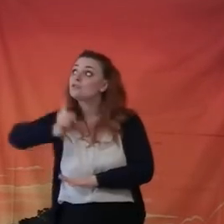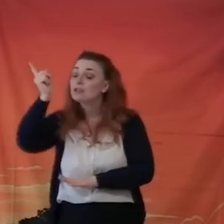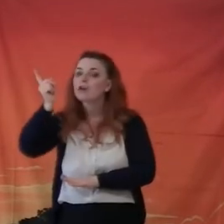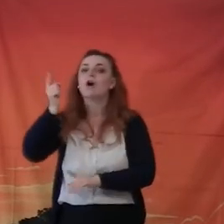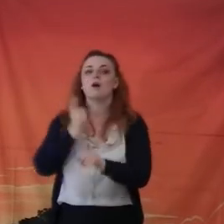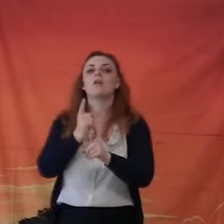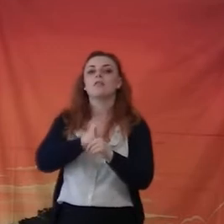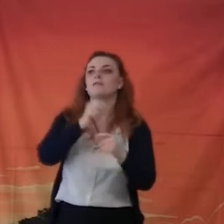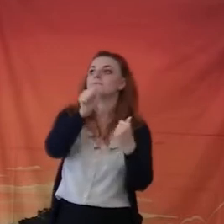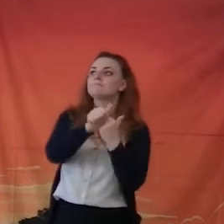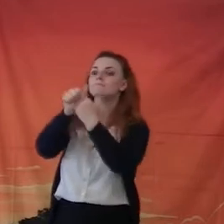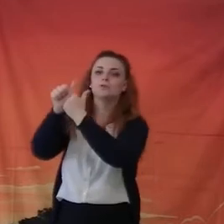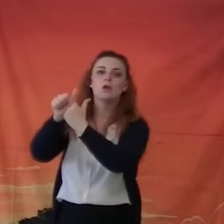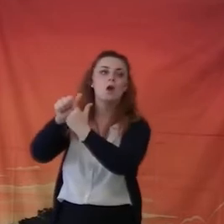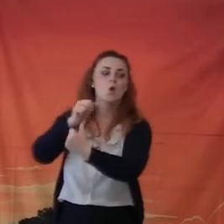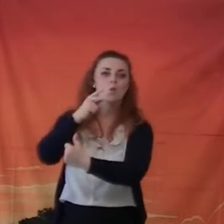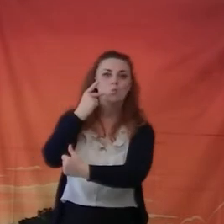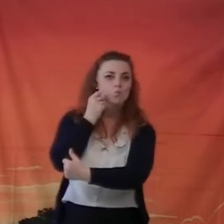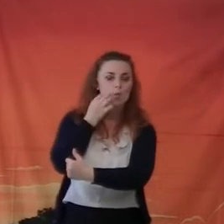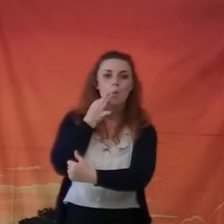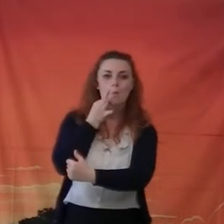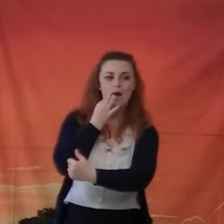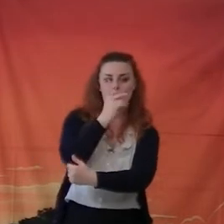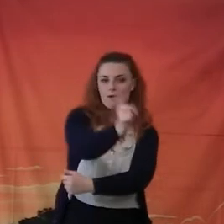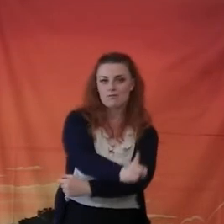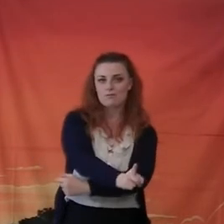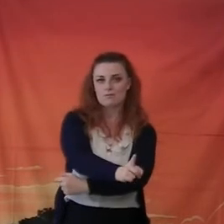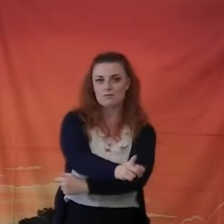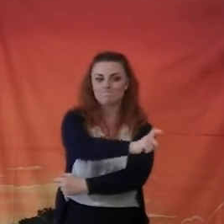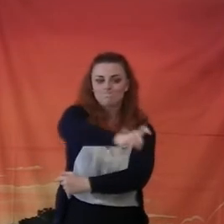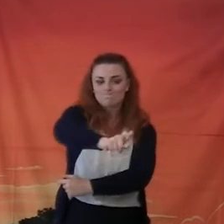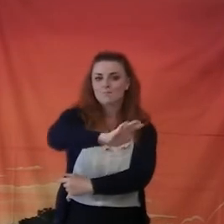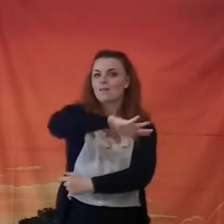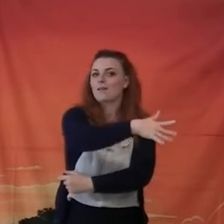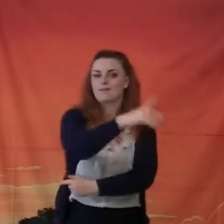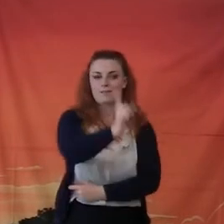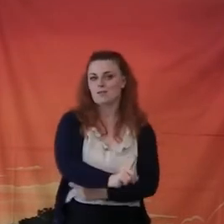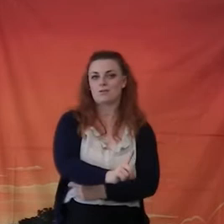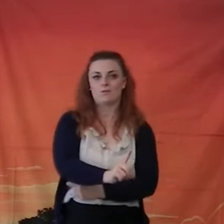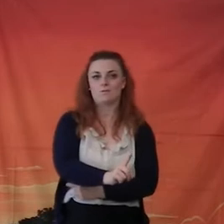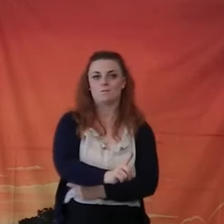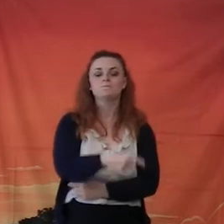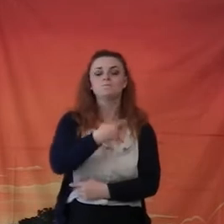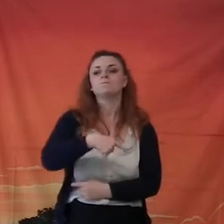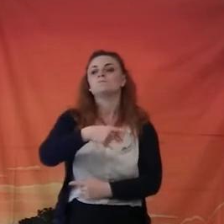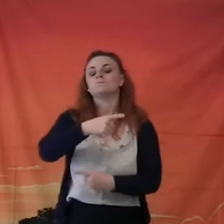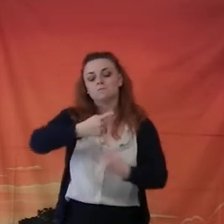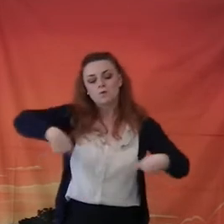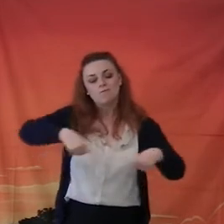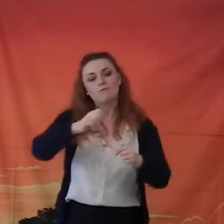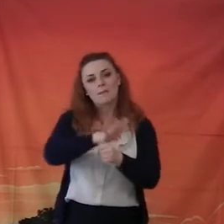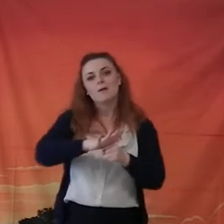di seguire Cristo, con la nostra famiglia abbiamo deciso di ubbidire a Cristo, di essere servi di Cristo, continuare ad essere servi di